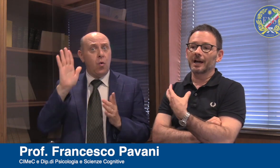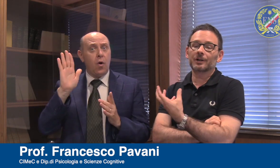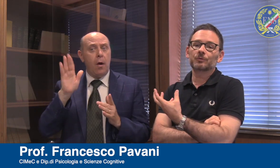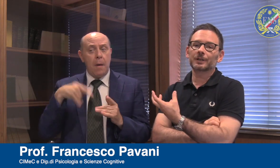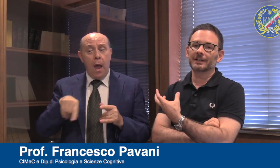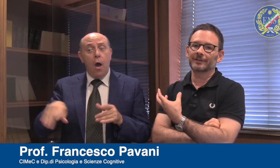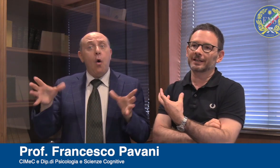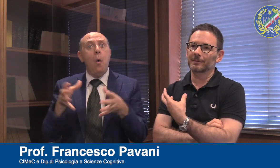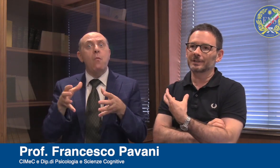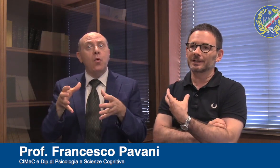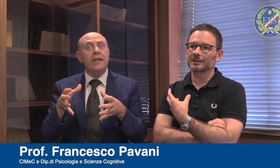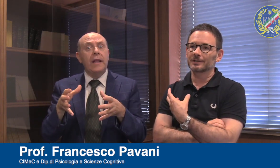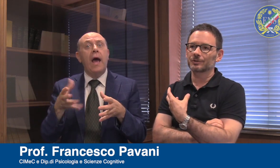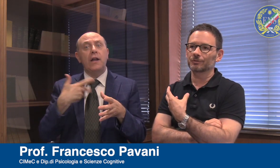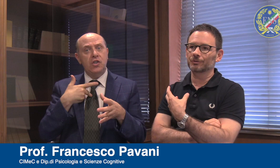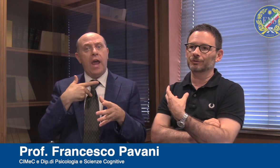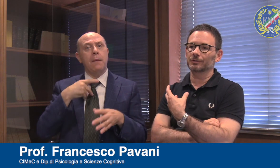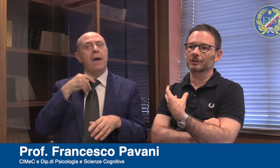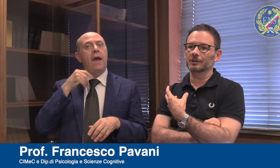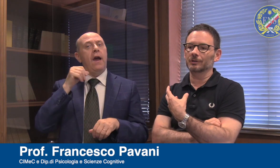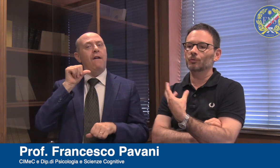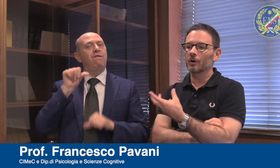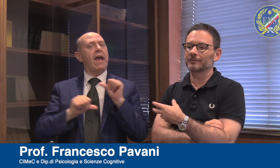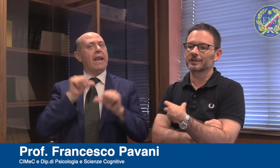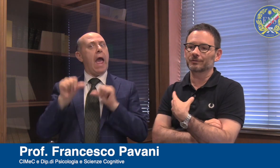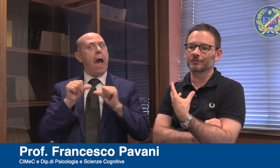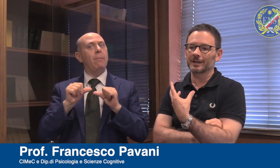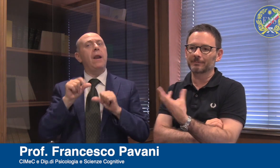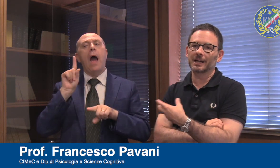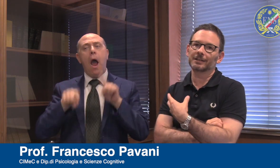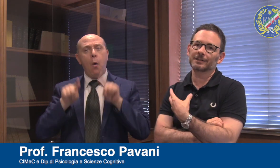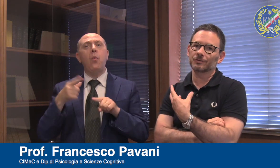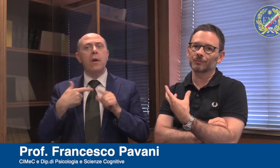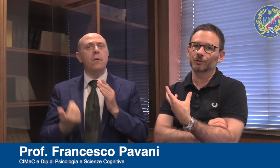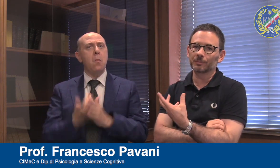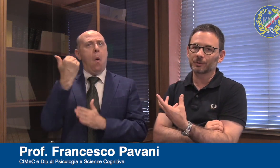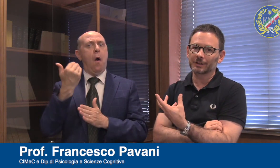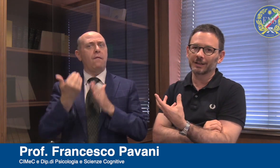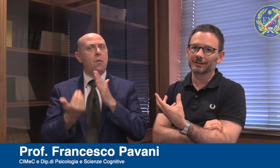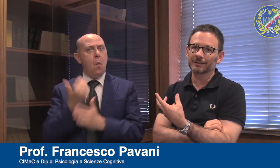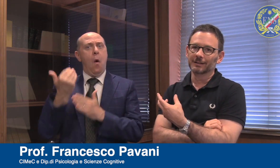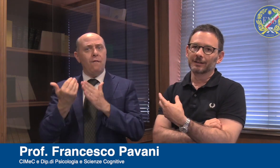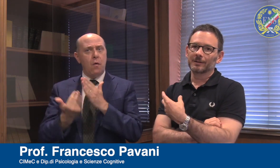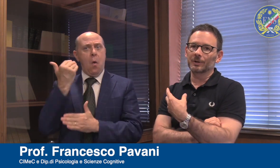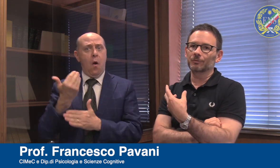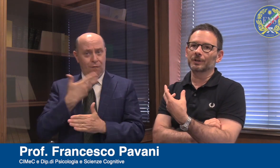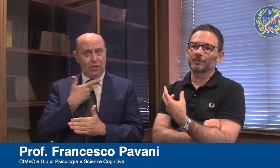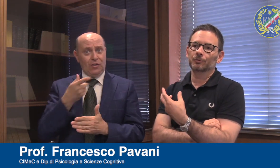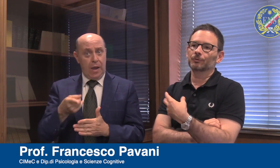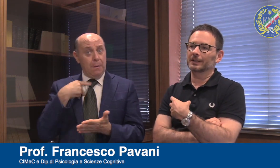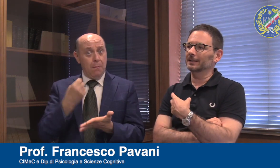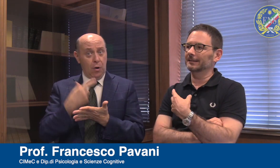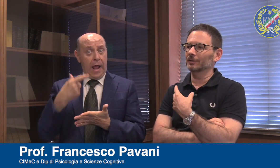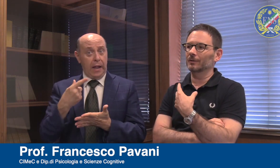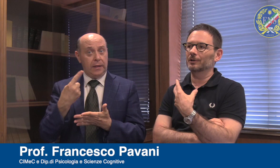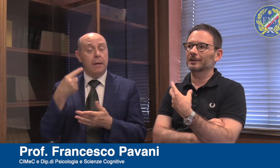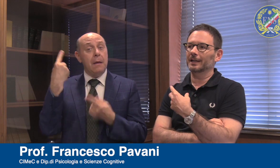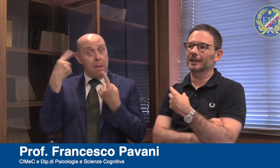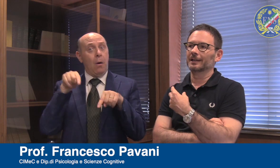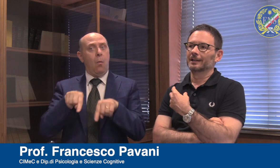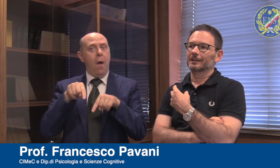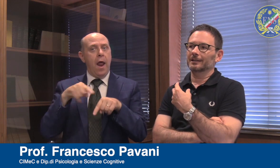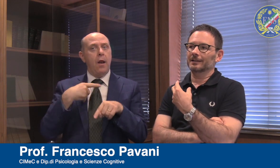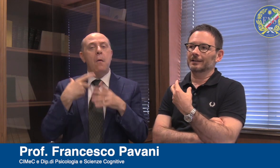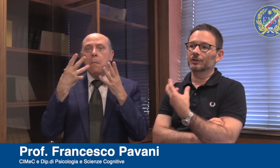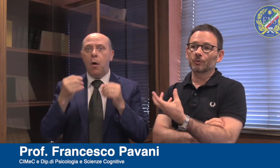cui alcune delle variabili sono nuove, sono cambiate, sono molto importanti, per cui appunto un'attenzione a quello